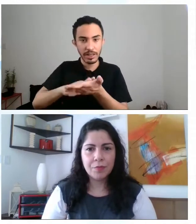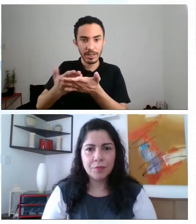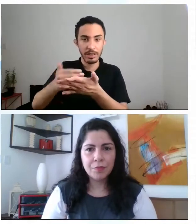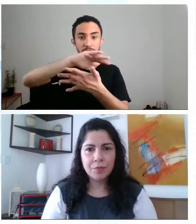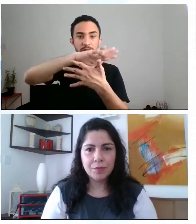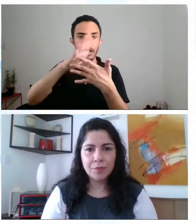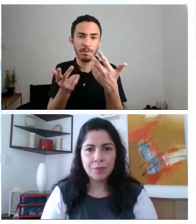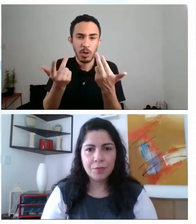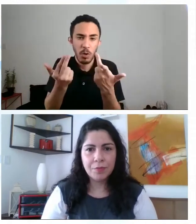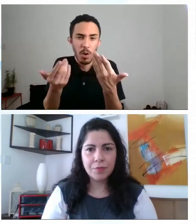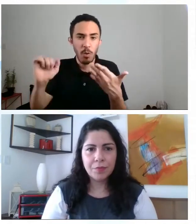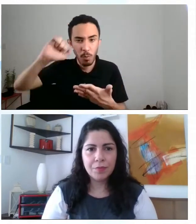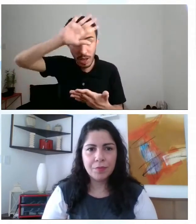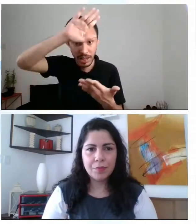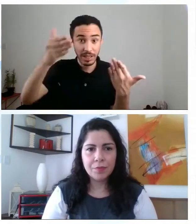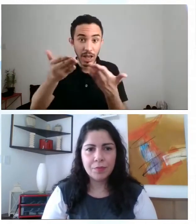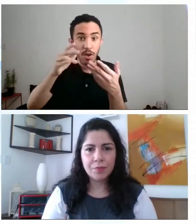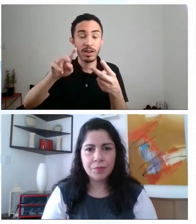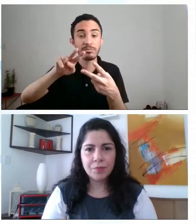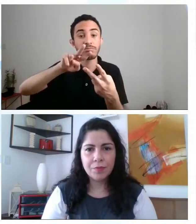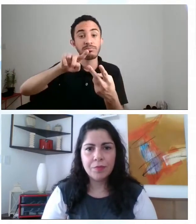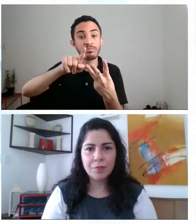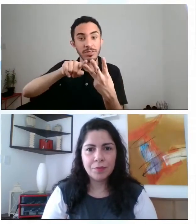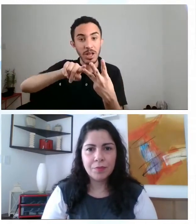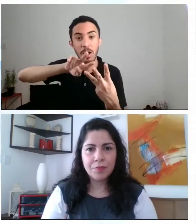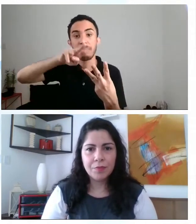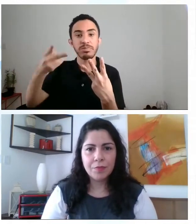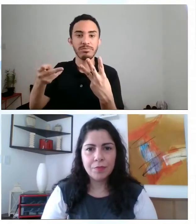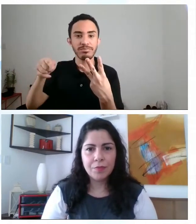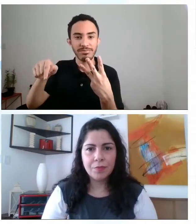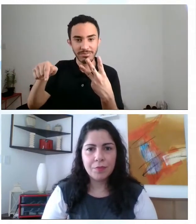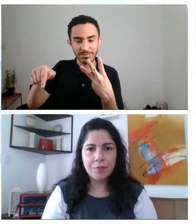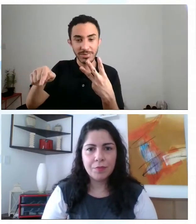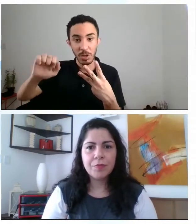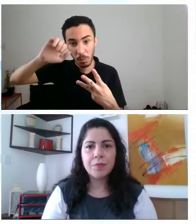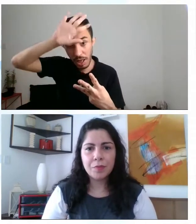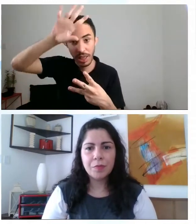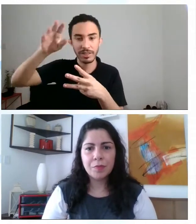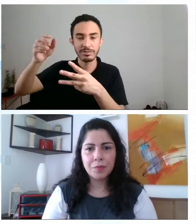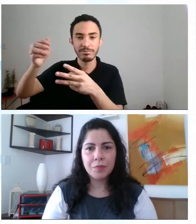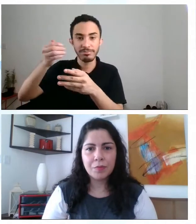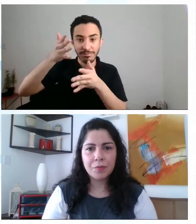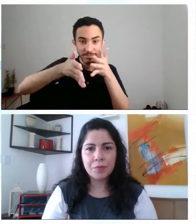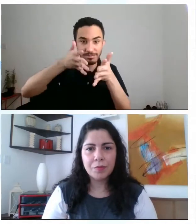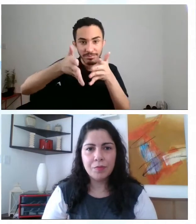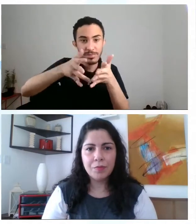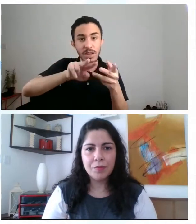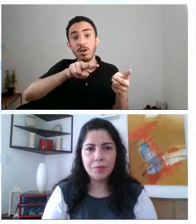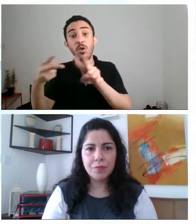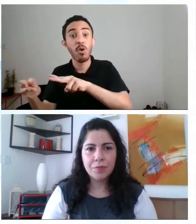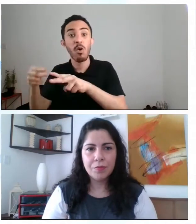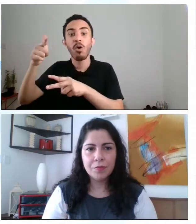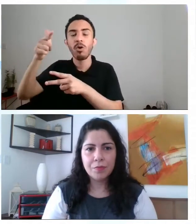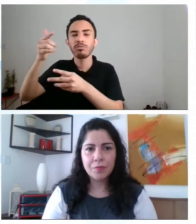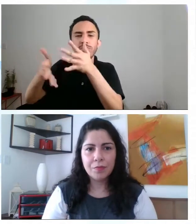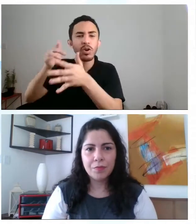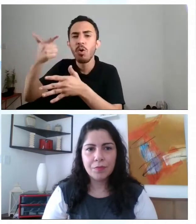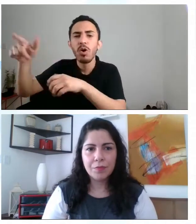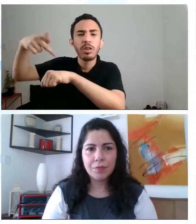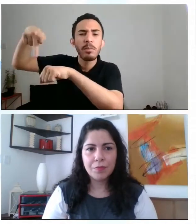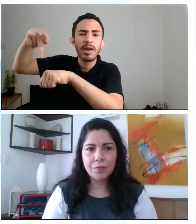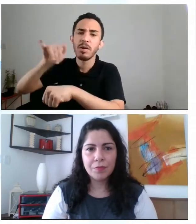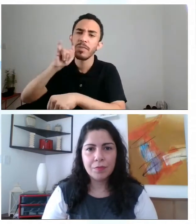Libras, como o Alex está fazendo, e aí alguém interpretando do Alex, né, da Libras, para uma outra língua de sinais, por